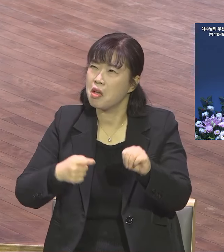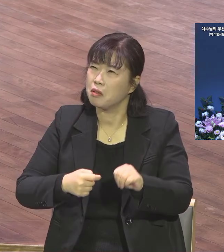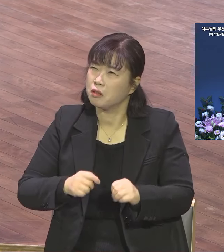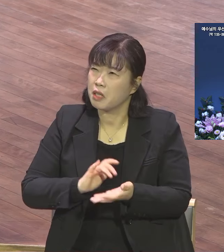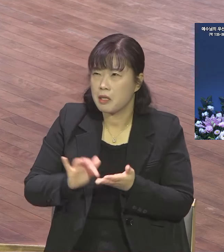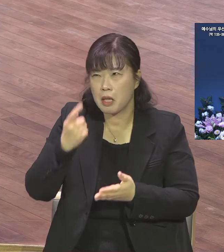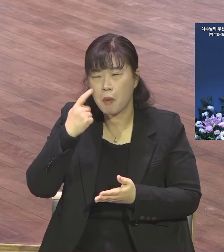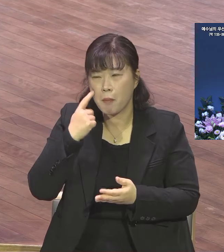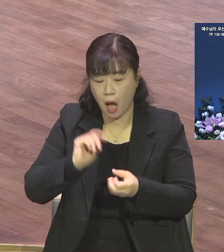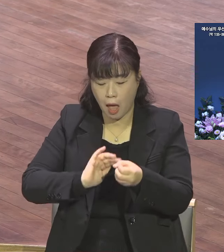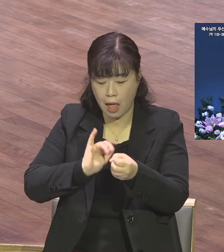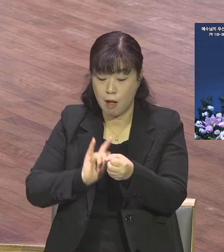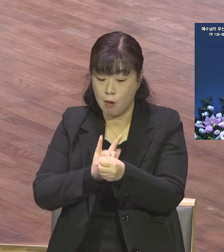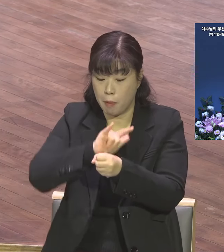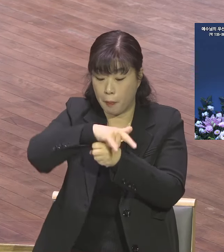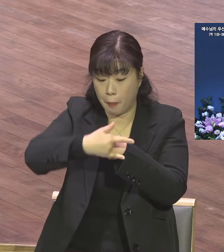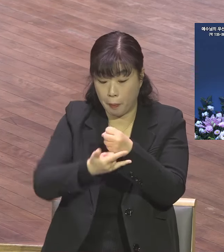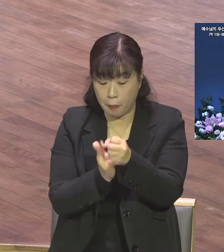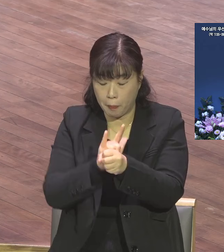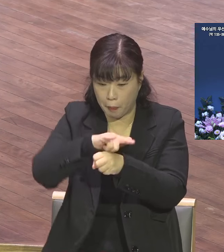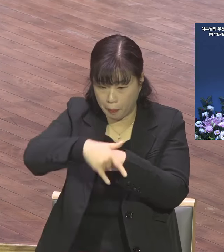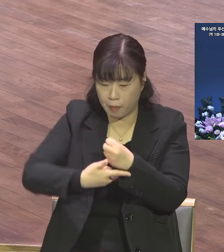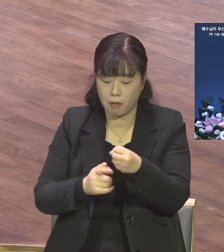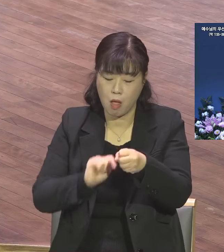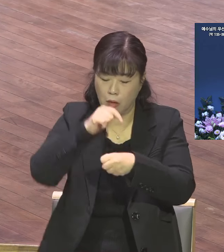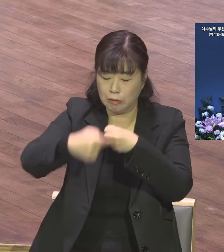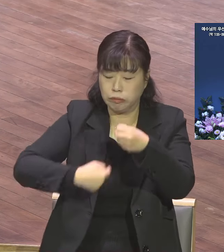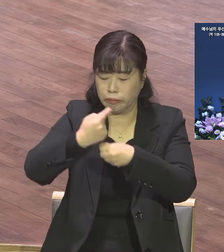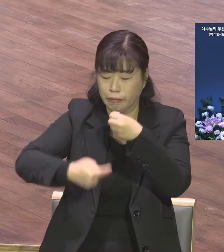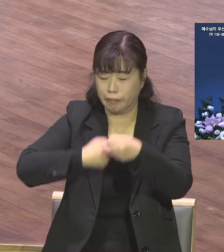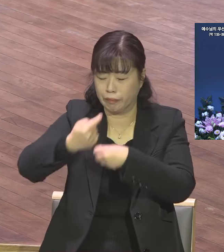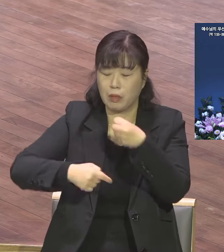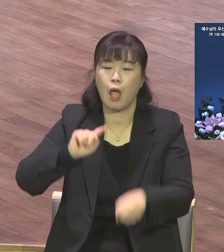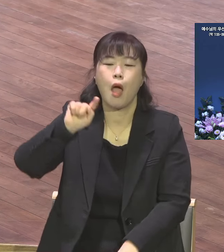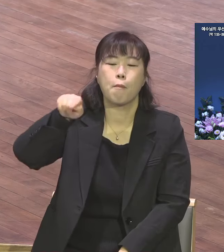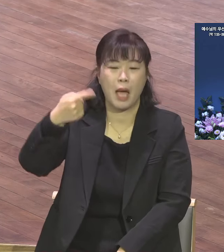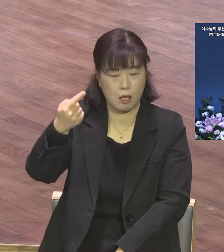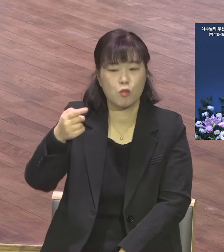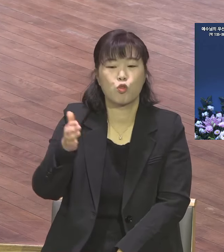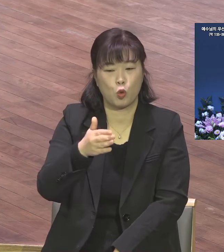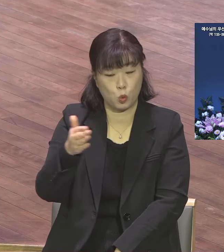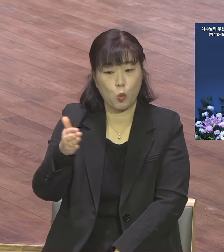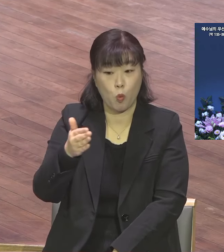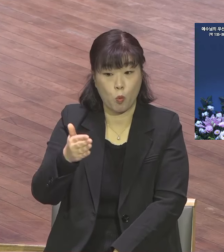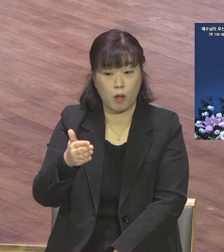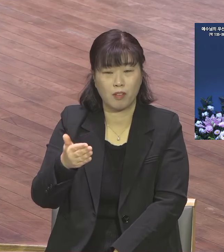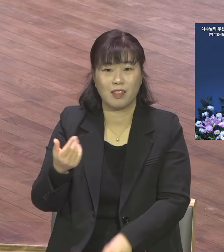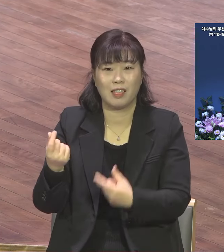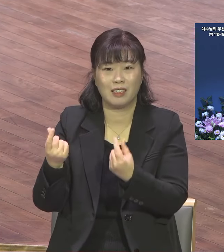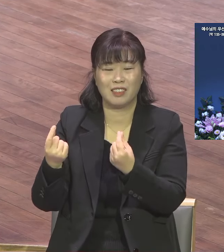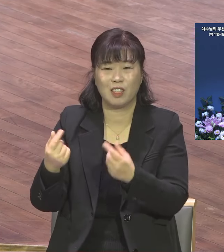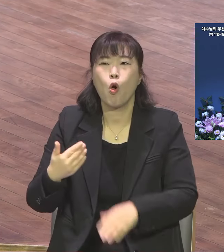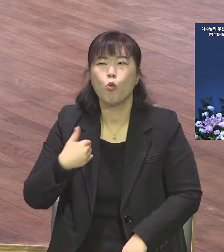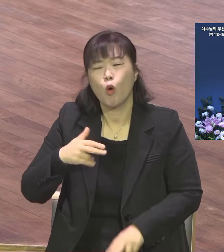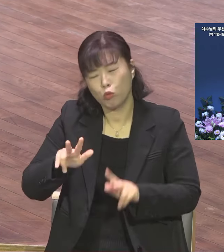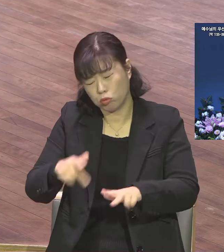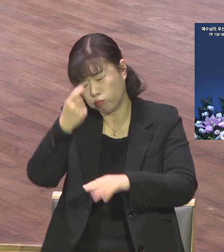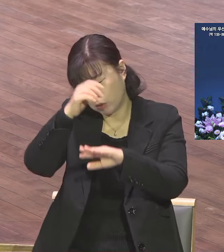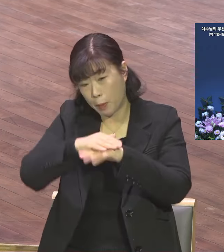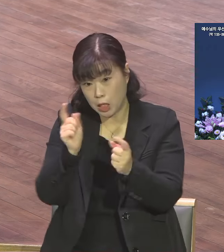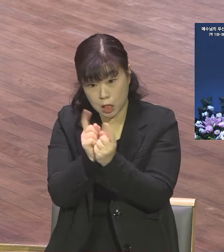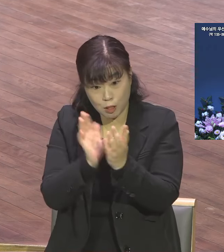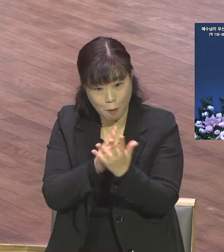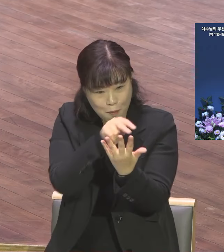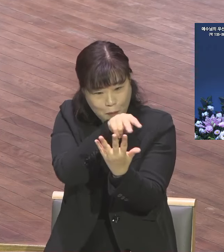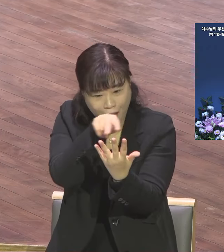오늘 이렇게 설교하게 된 것도 기쁩니다. 아멘. 영상보다는 낫지 않습니까? 아멘. 저도 여러분을